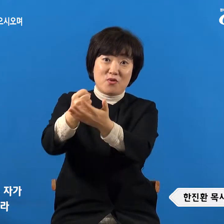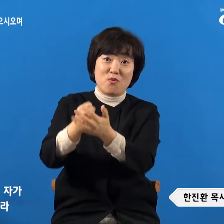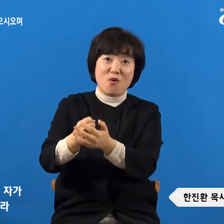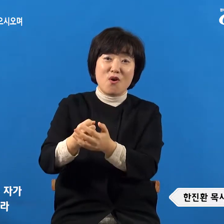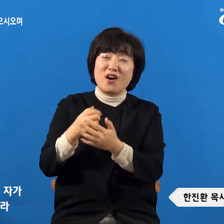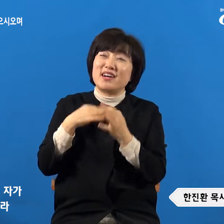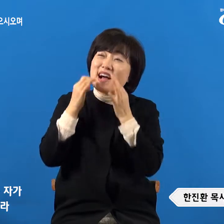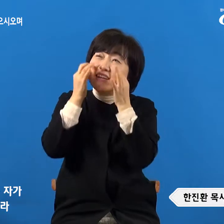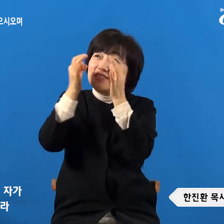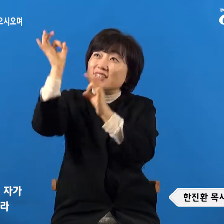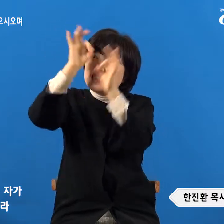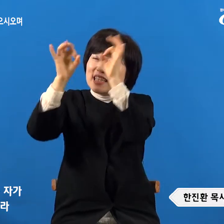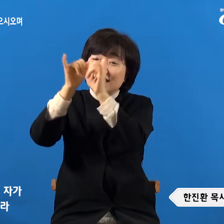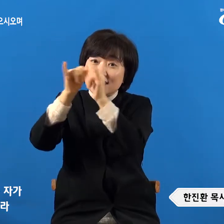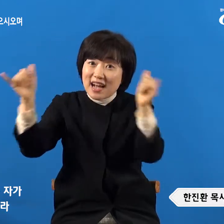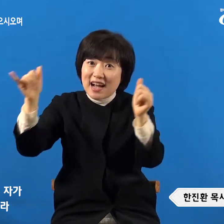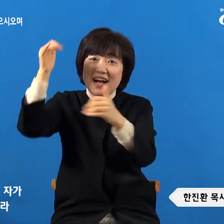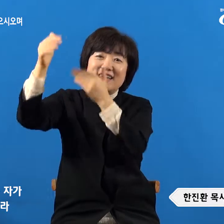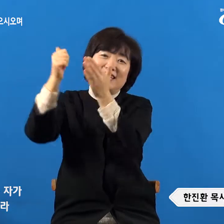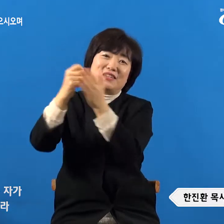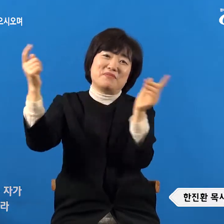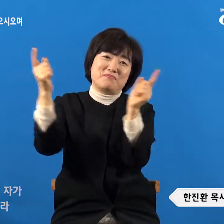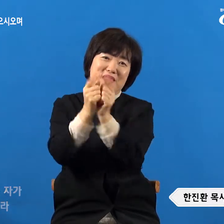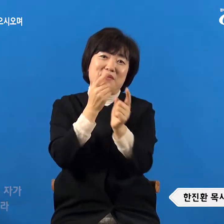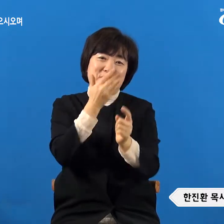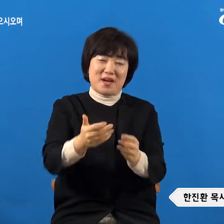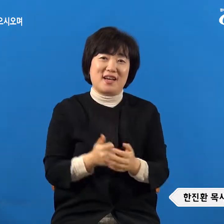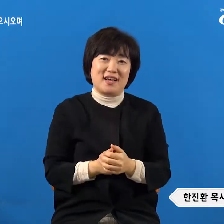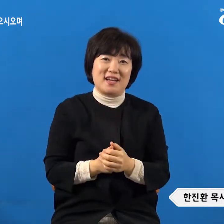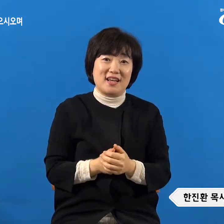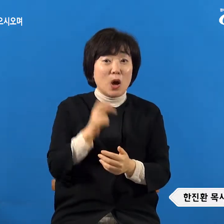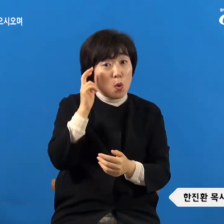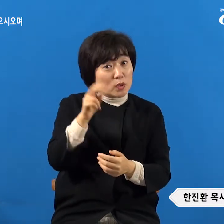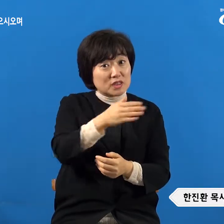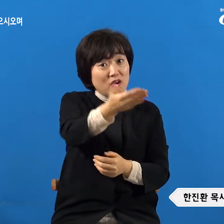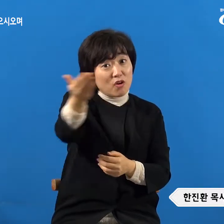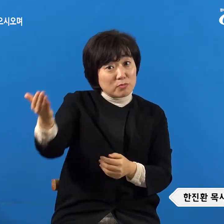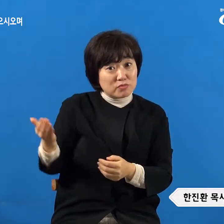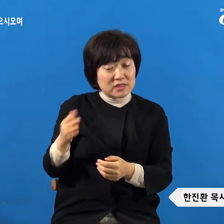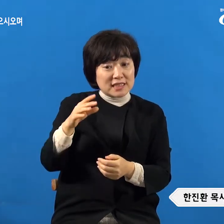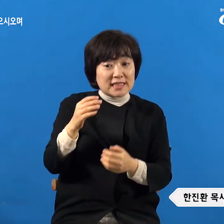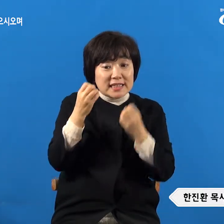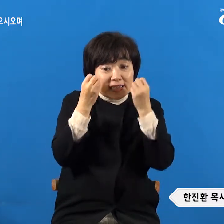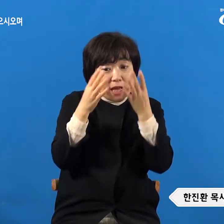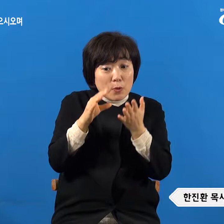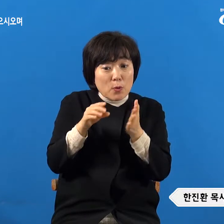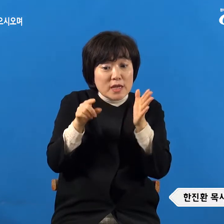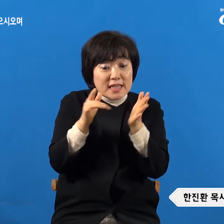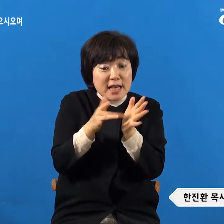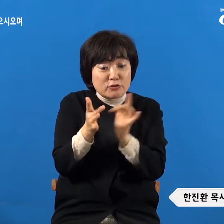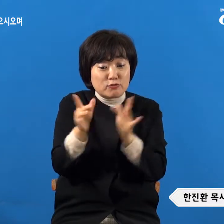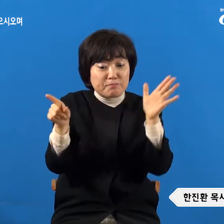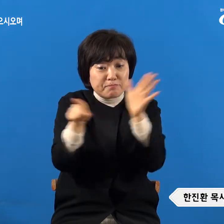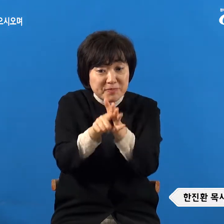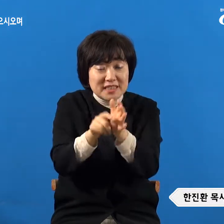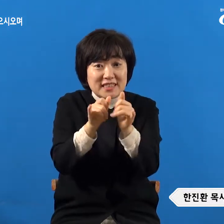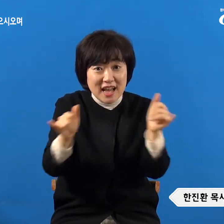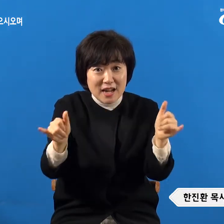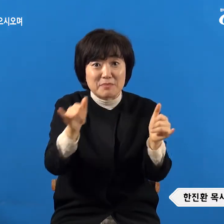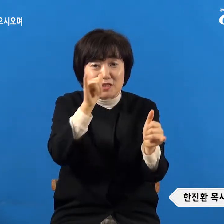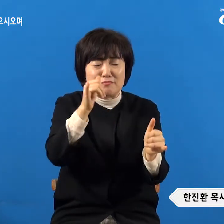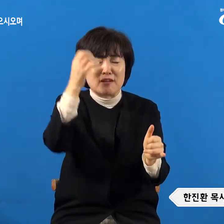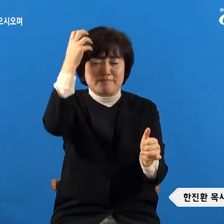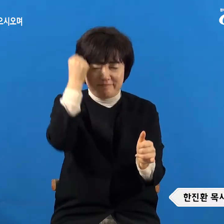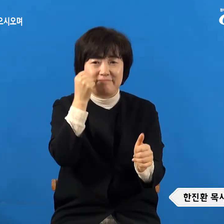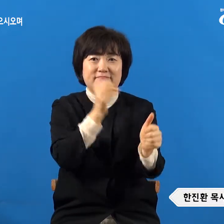나를 만날 것이니라. 혹시 새신자 계시면 이 말씀 잘 기억하십시오. 나를 사랑하는 자들이